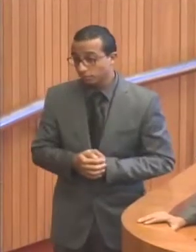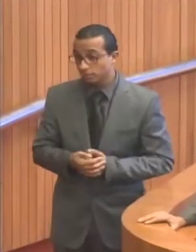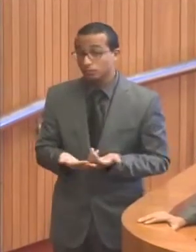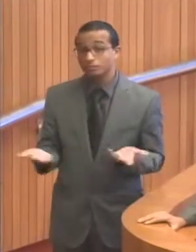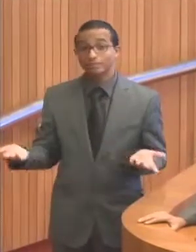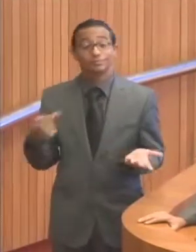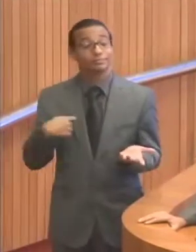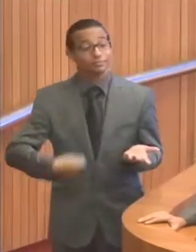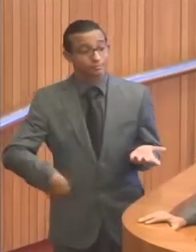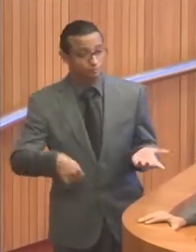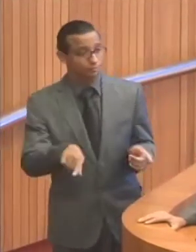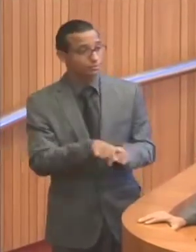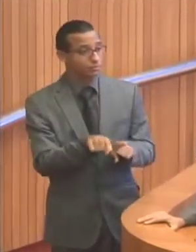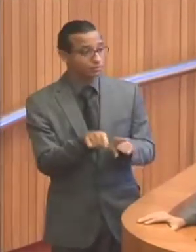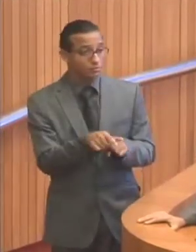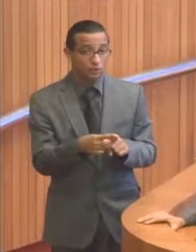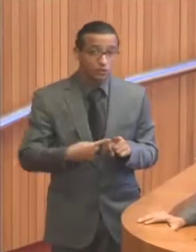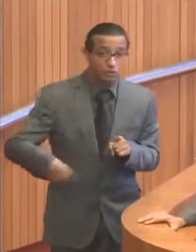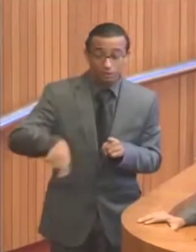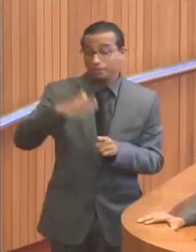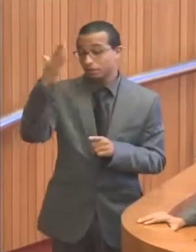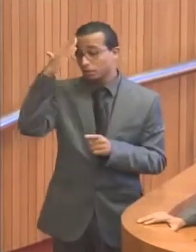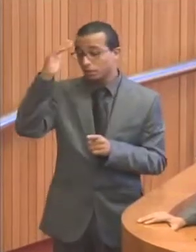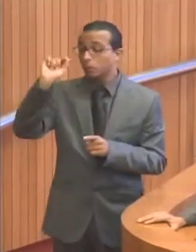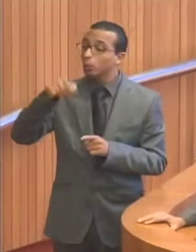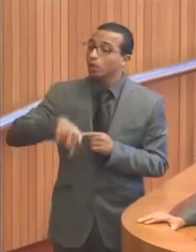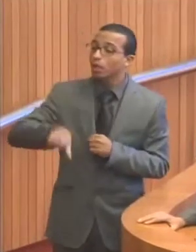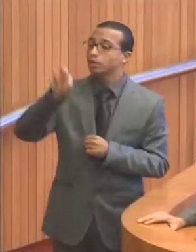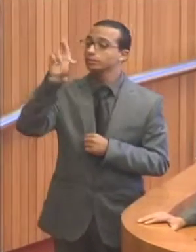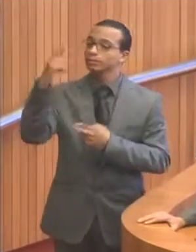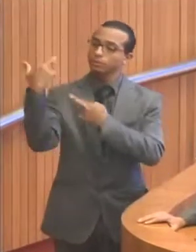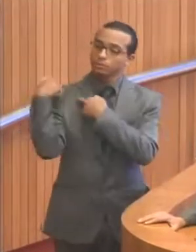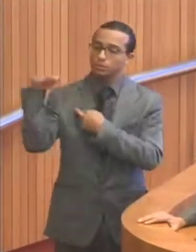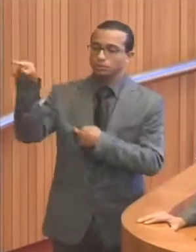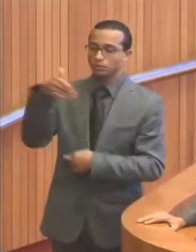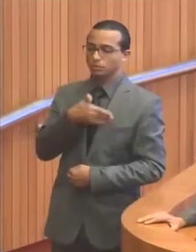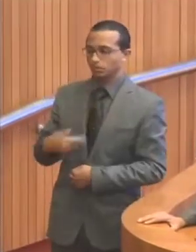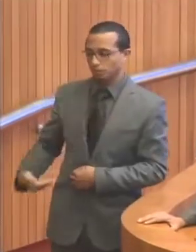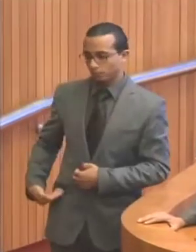Mas é preciso também que a gente questione a responsabilidade do Estado.